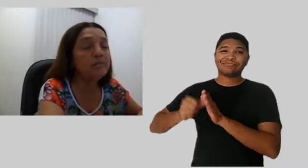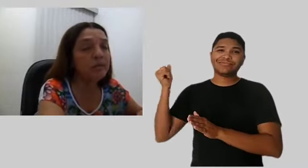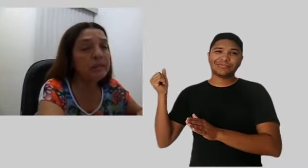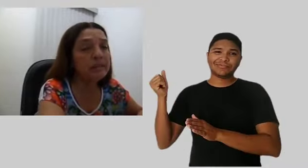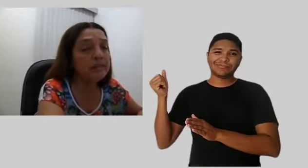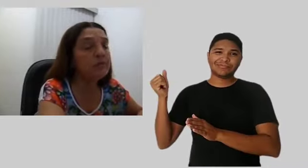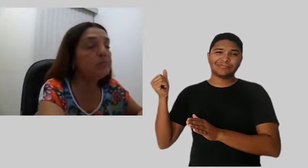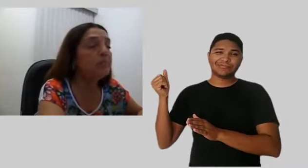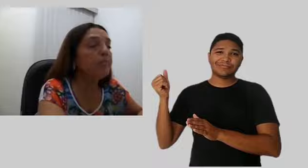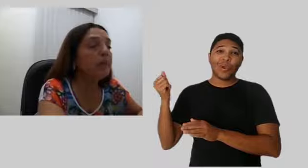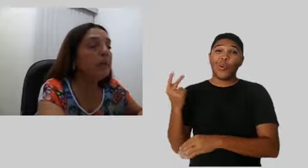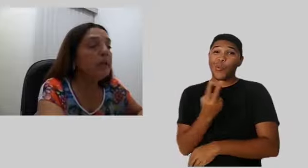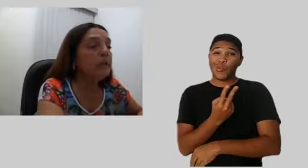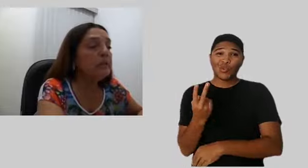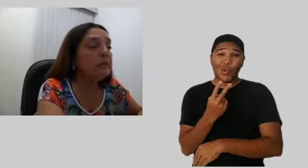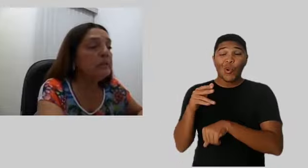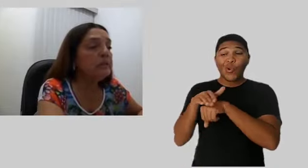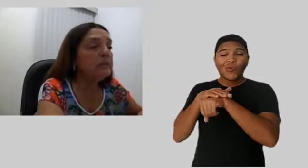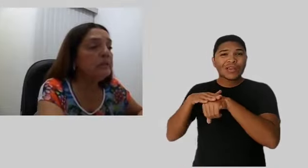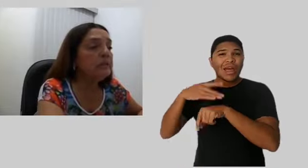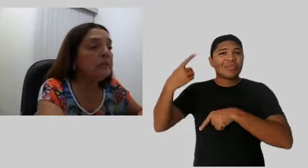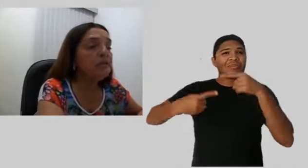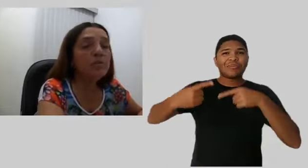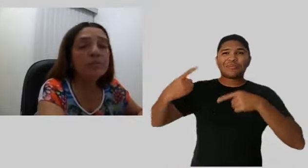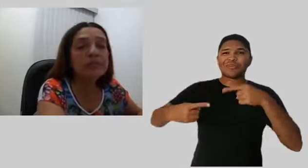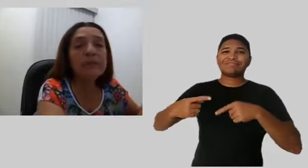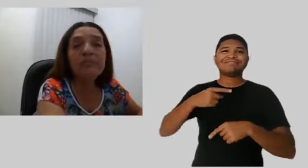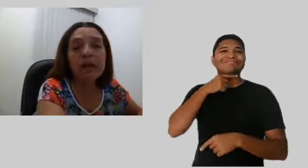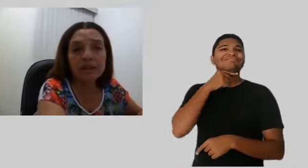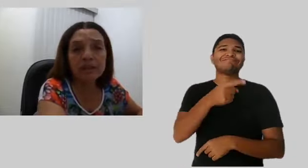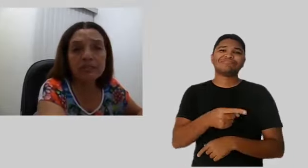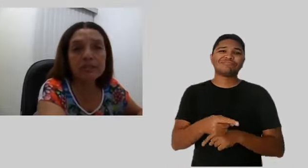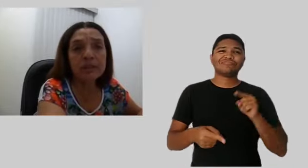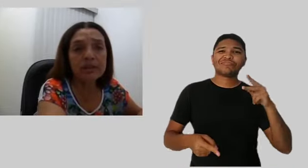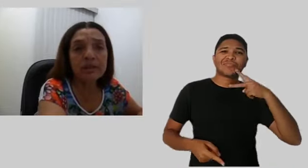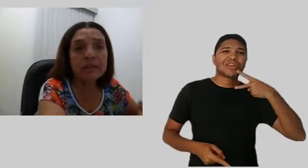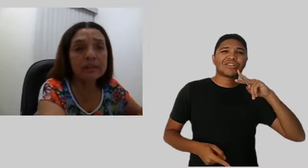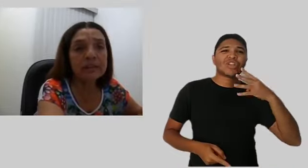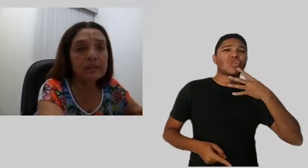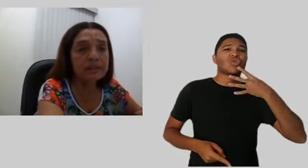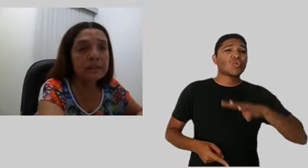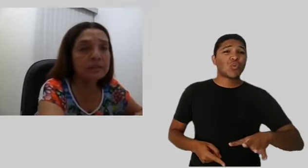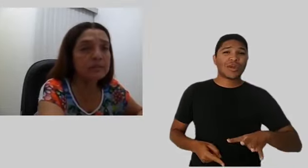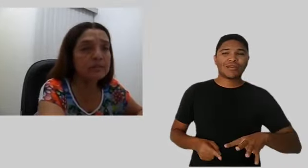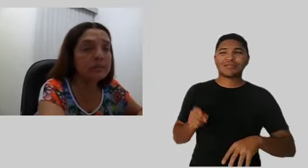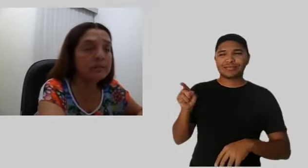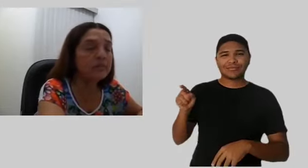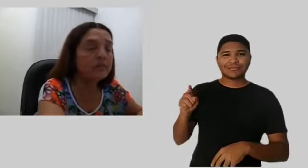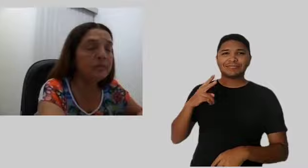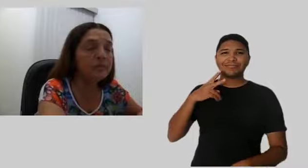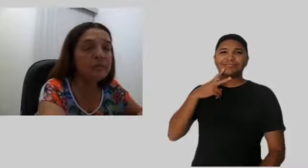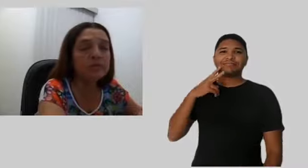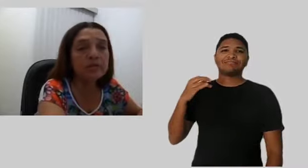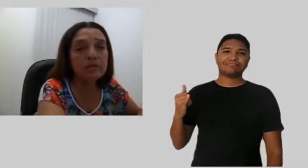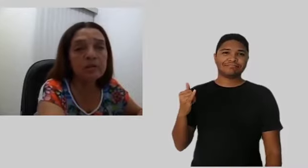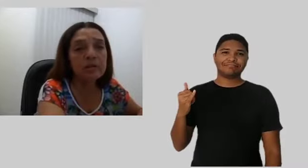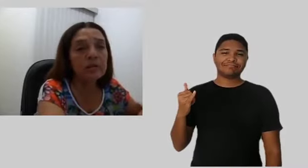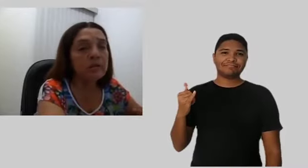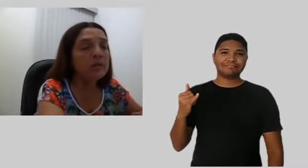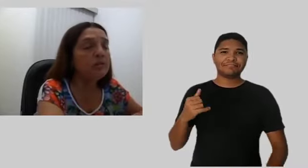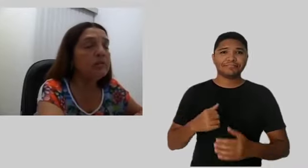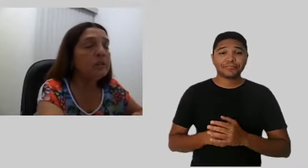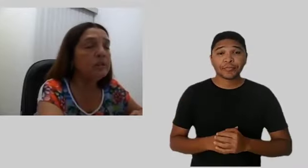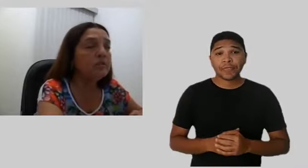dele. Ele morre cedo. E não houve esse debate, porque ele faz críticas ao desenvolvimento não